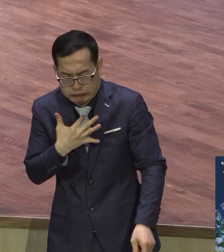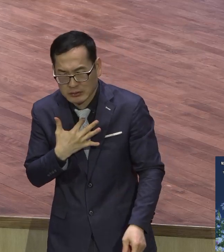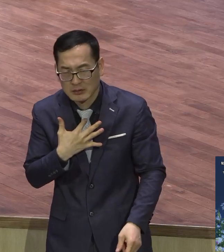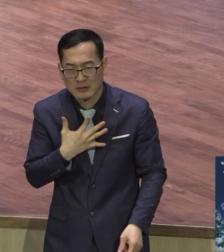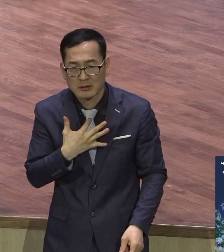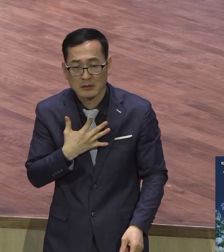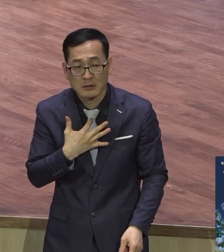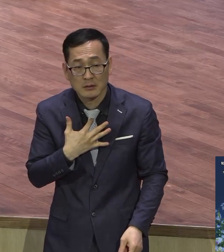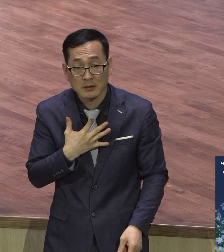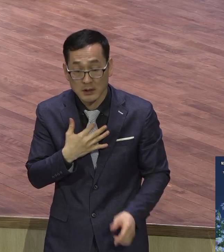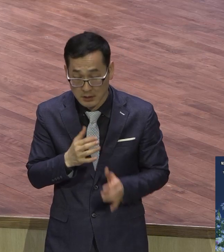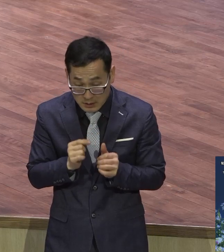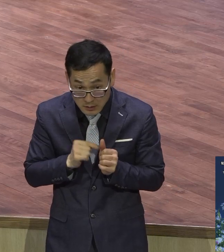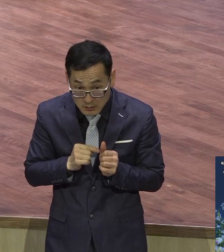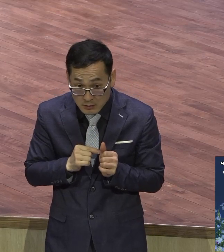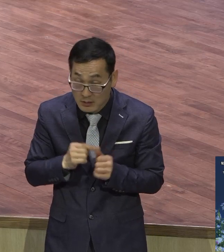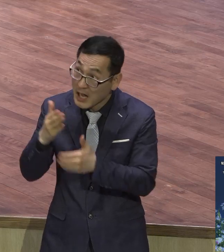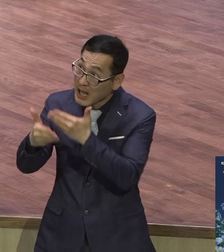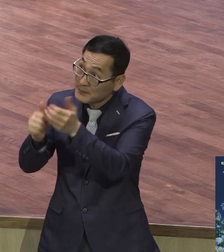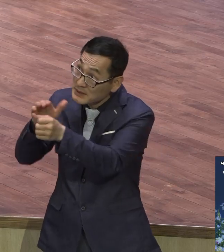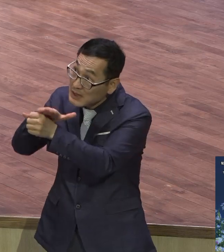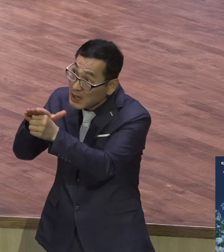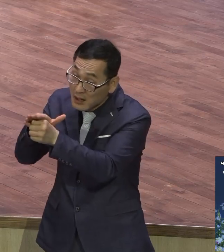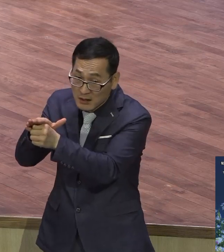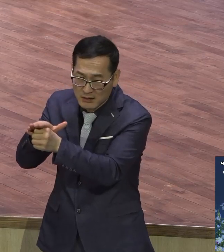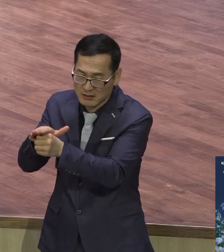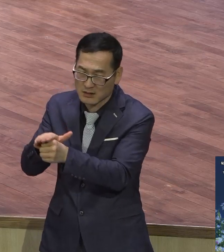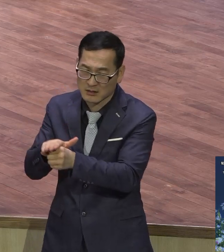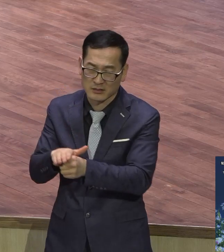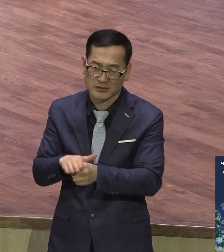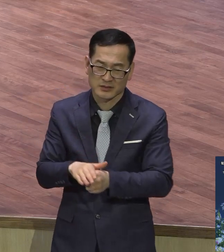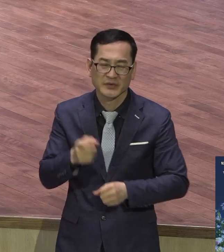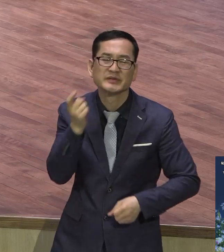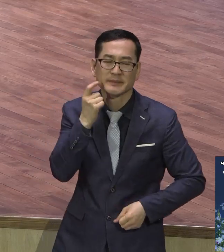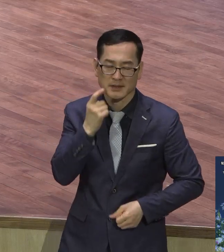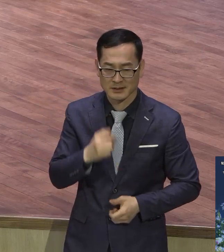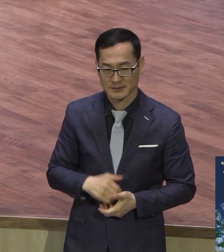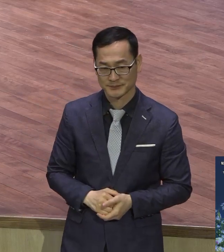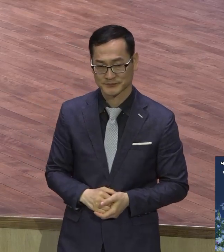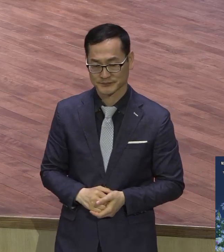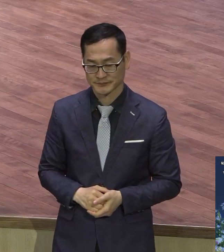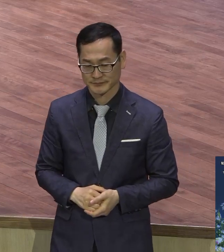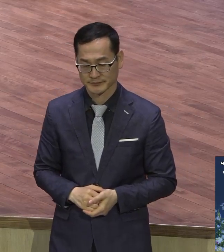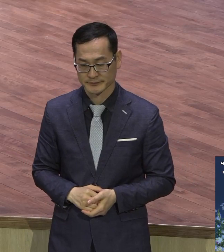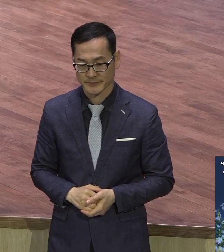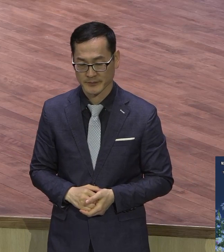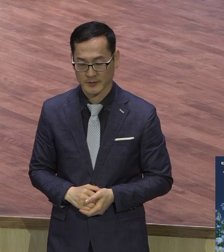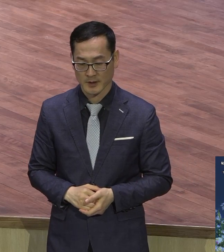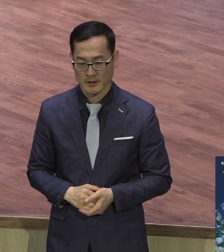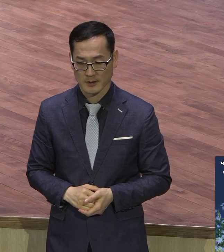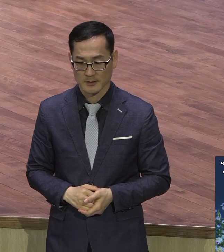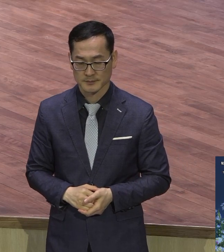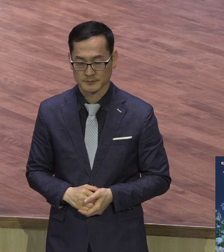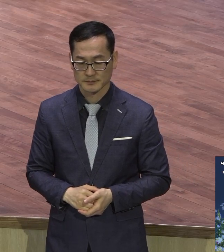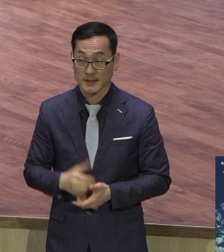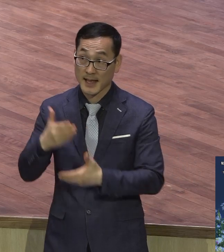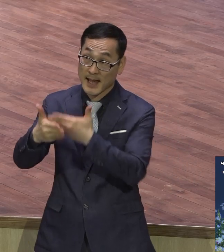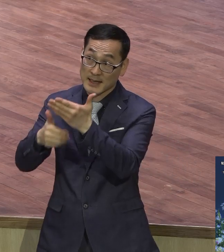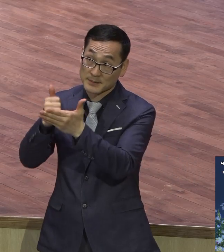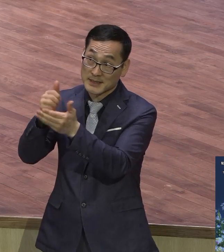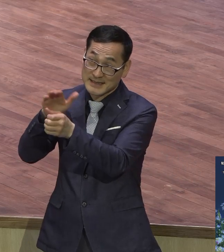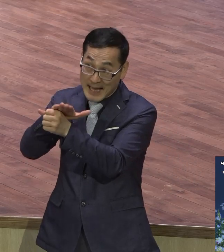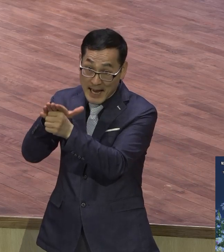하나님을 사랑하지 않는 사람이에요. 진단 금방 나오잖아요. 하나님을 사랑하는 사람은